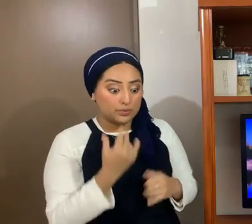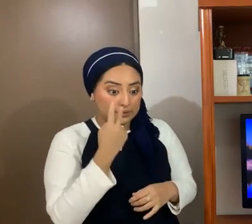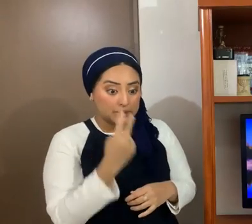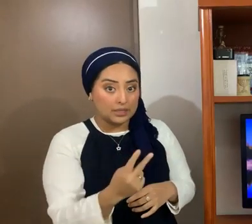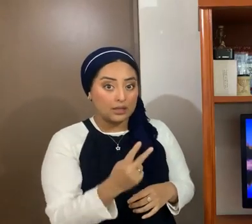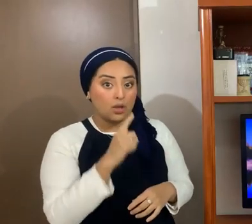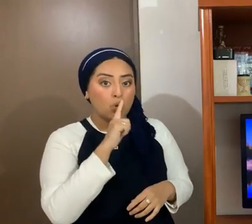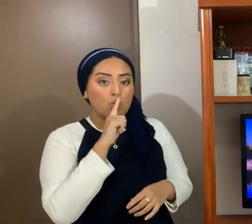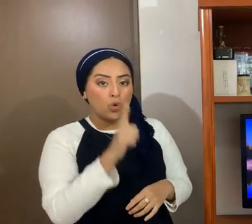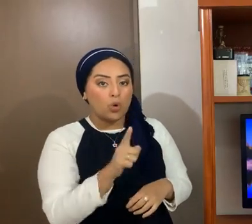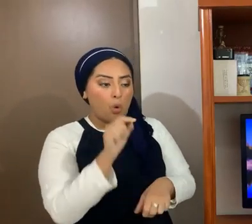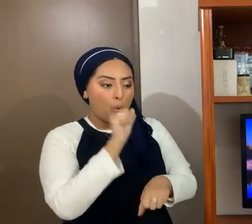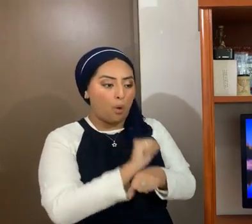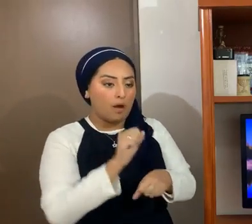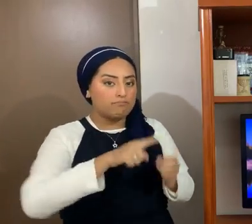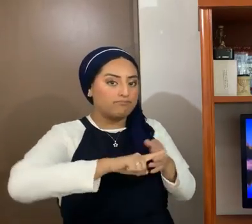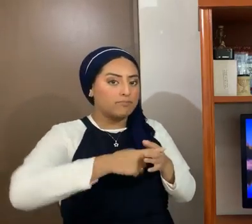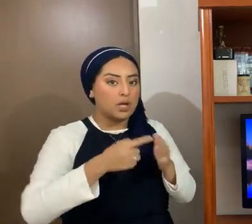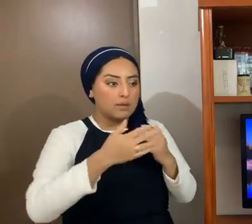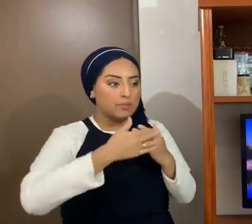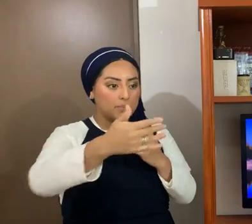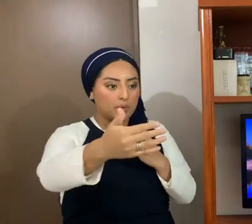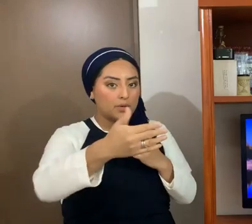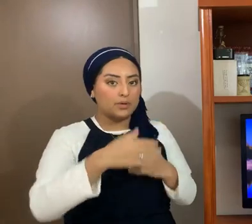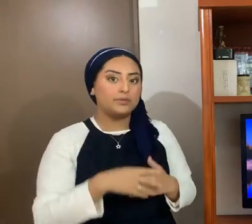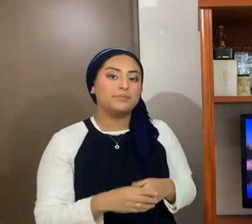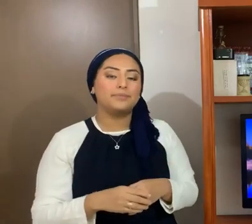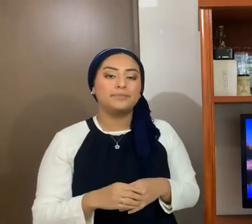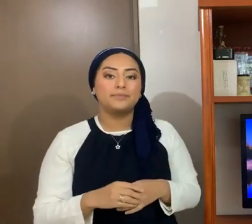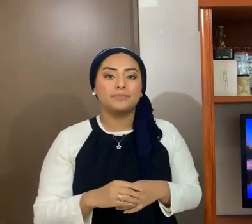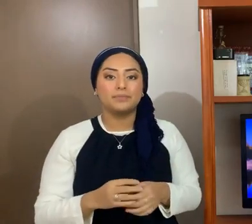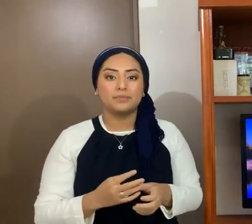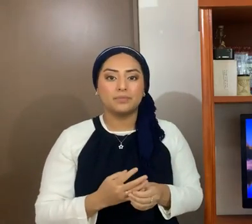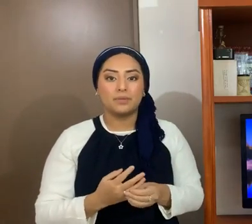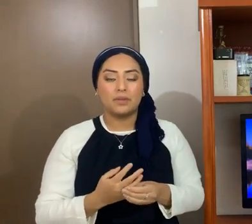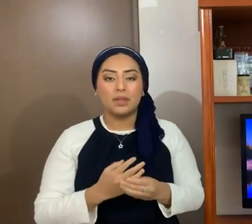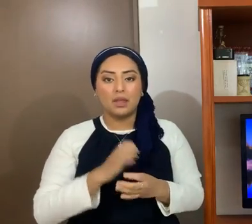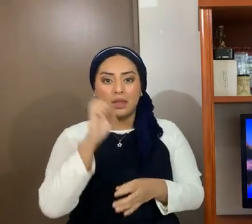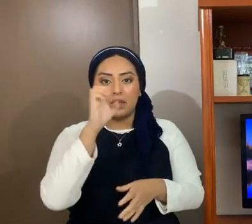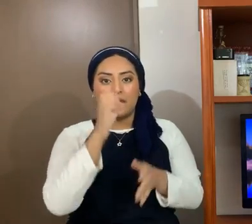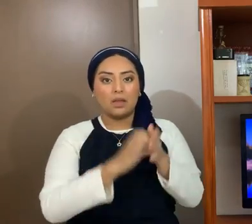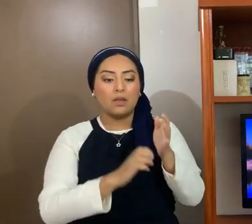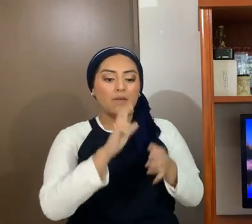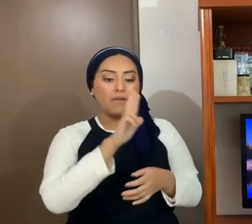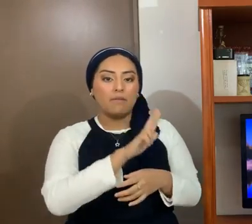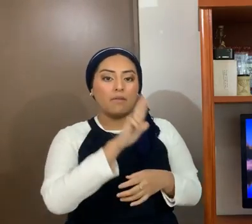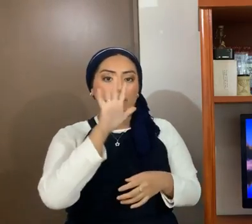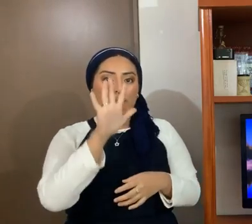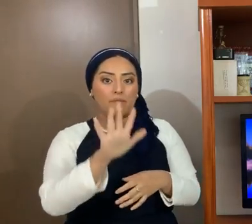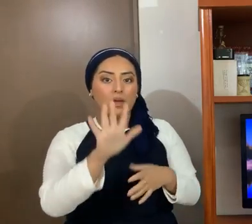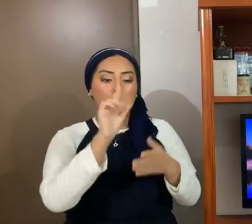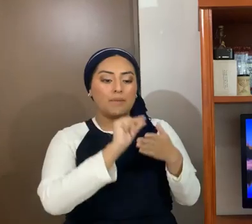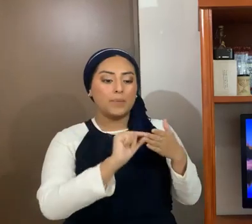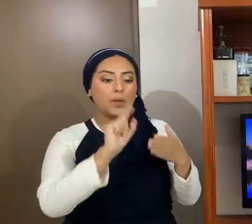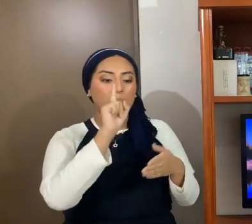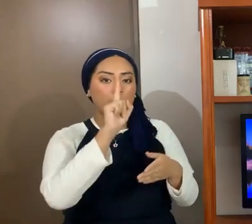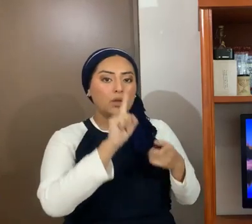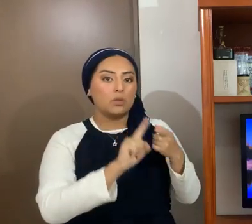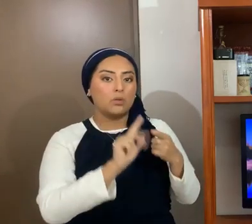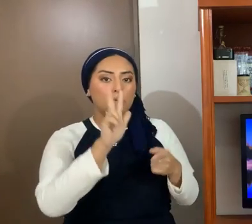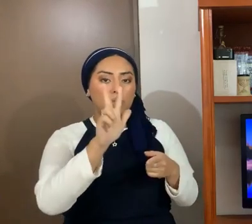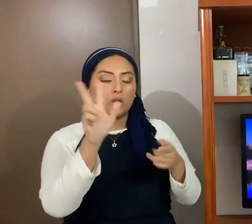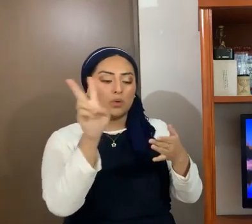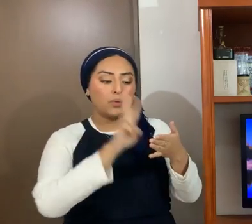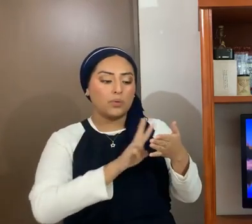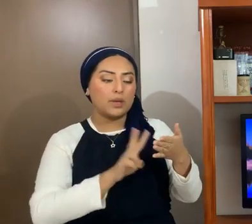es el cumplimiento de lo que le dijo el Eterno. ¿Amén? Éxodo 35, versos del 1 al 3, y vamos